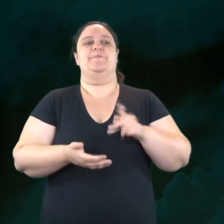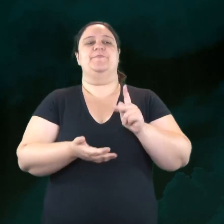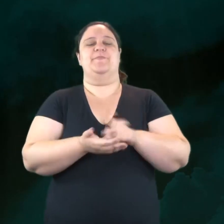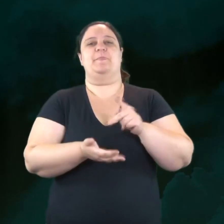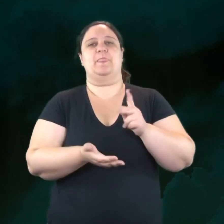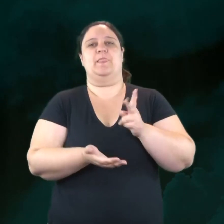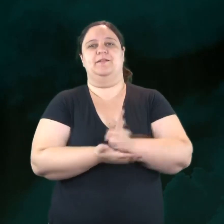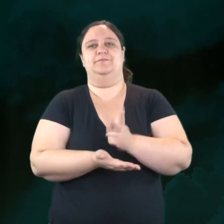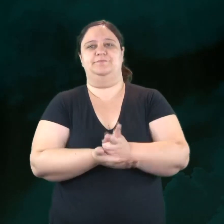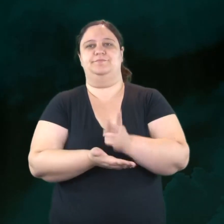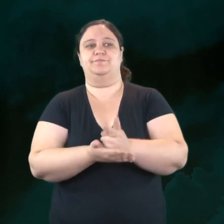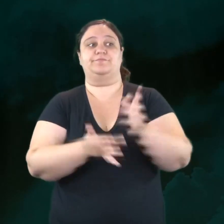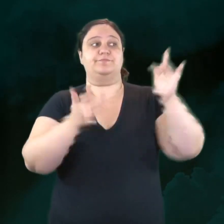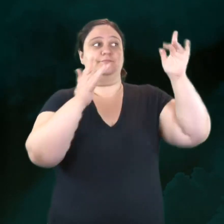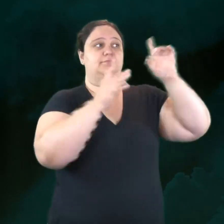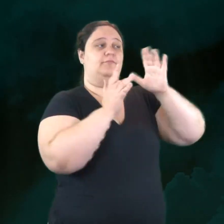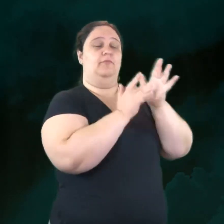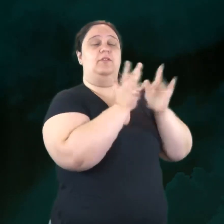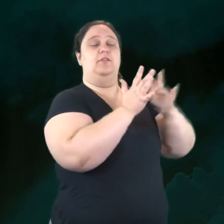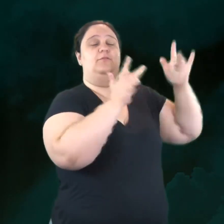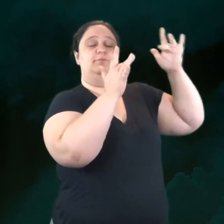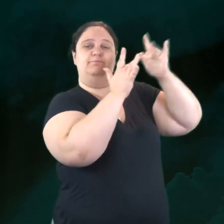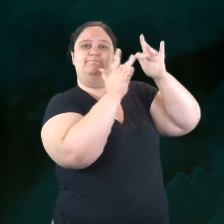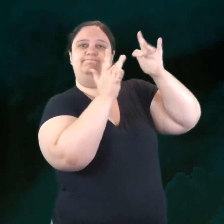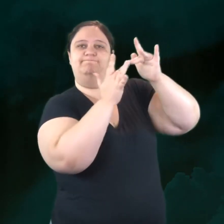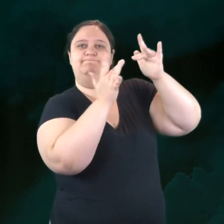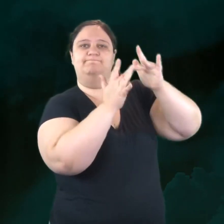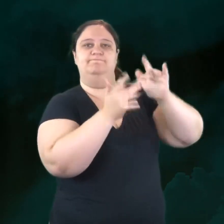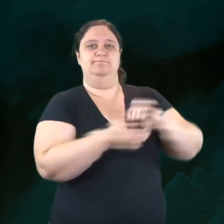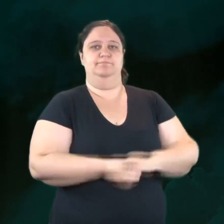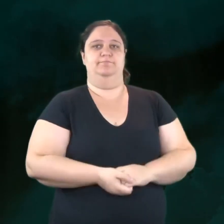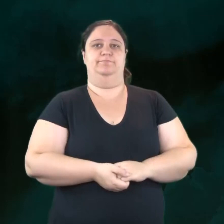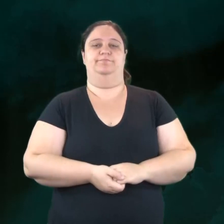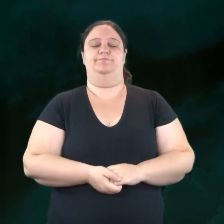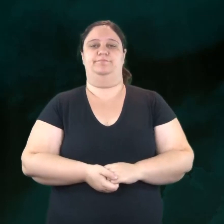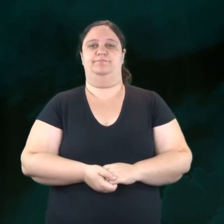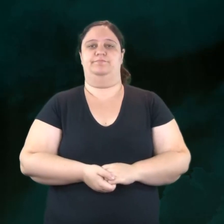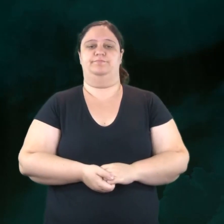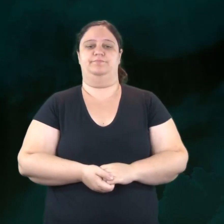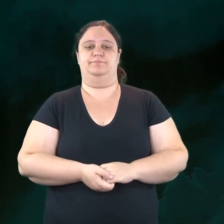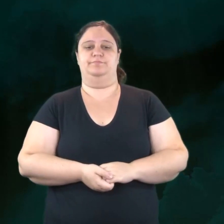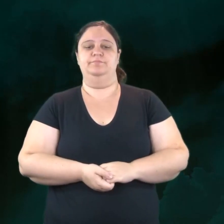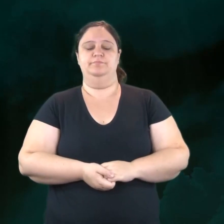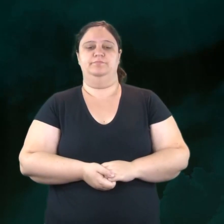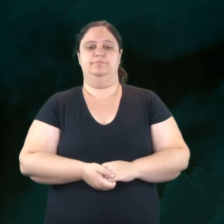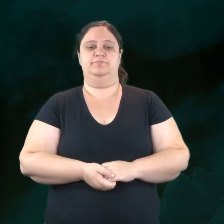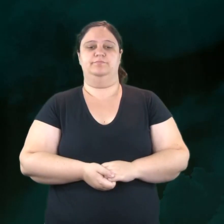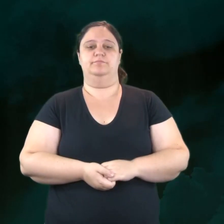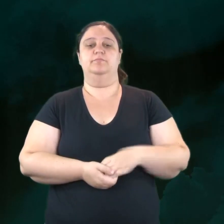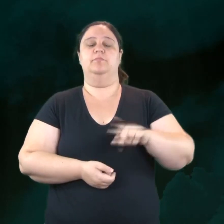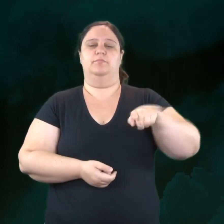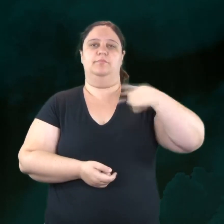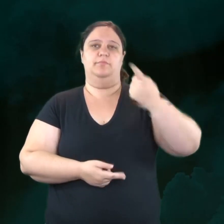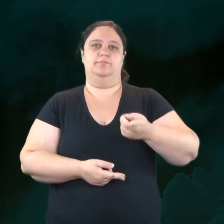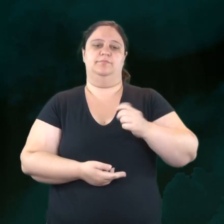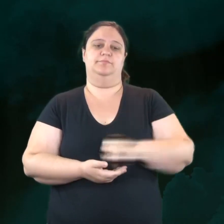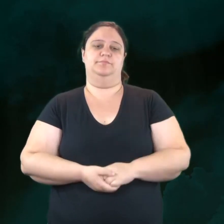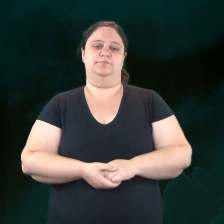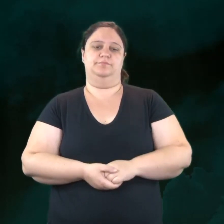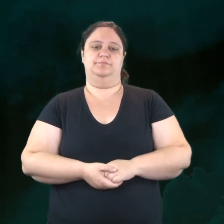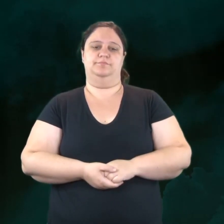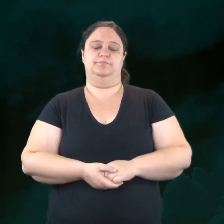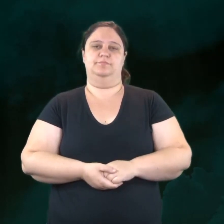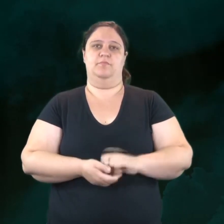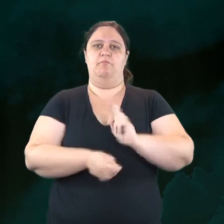aos outros, edificai-vos reciprocamente, como também já estou fazendo, né? Vamos lá, qual é o outro item? Como